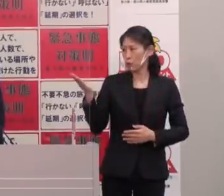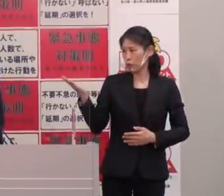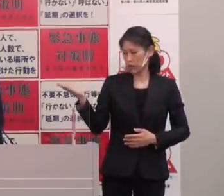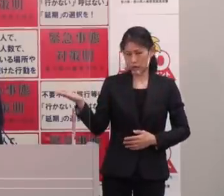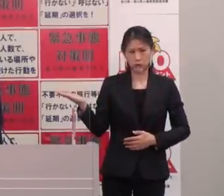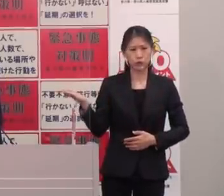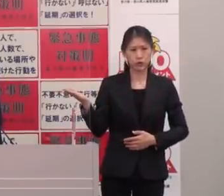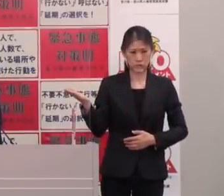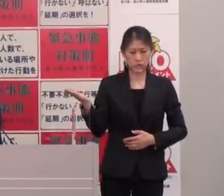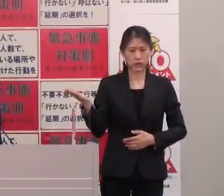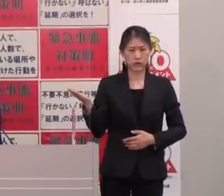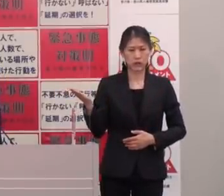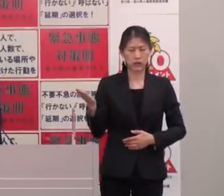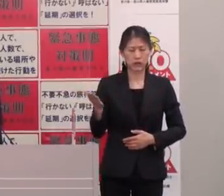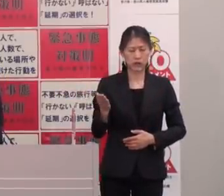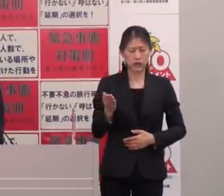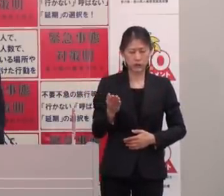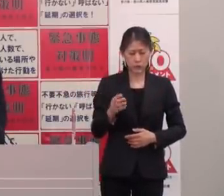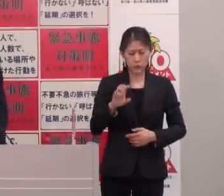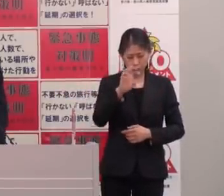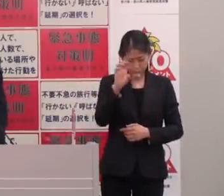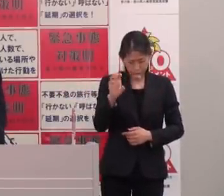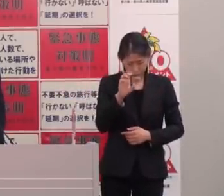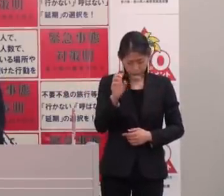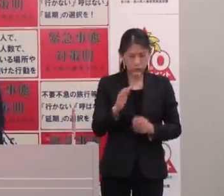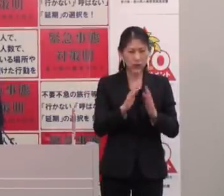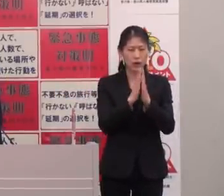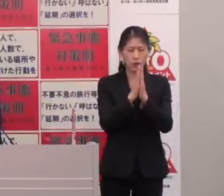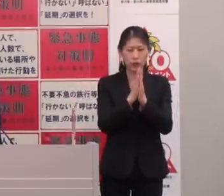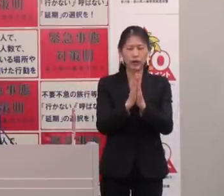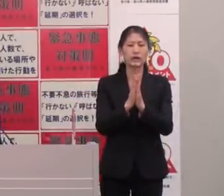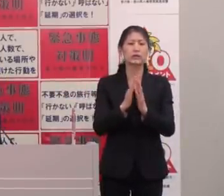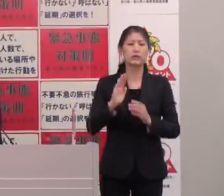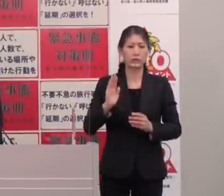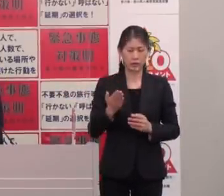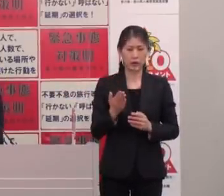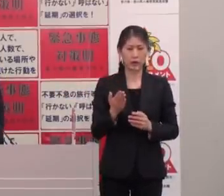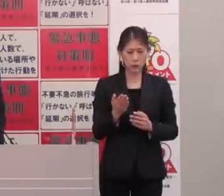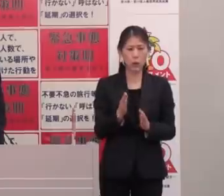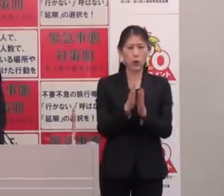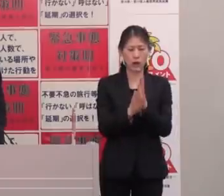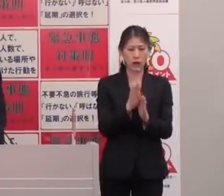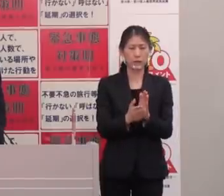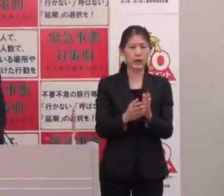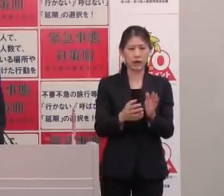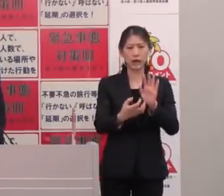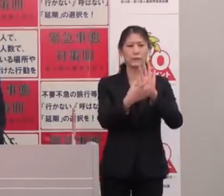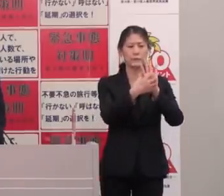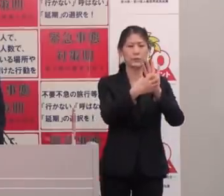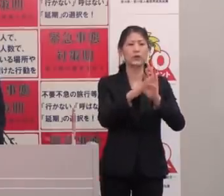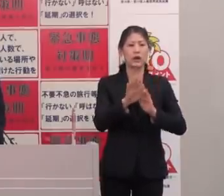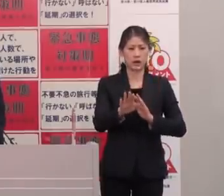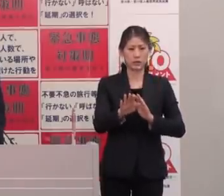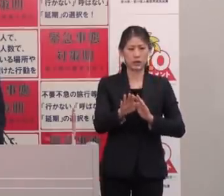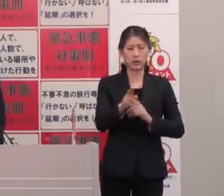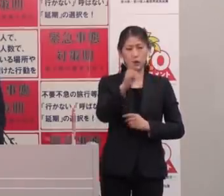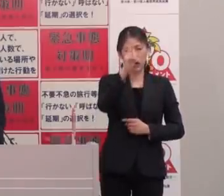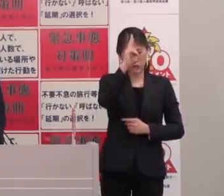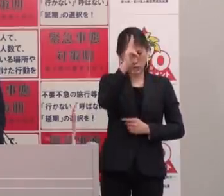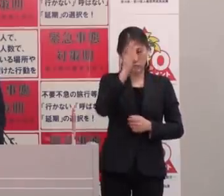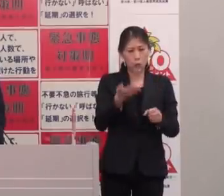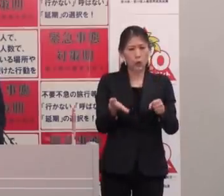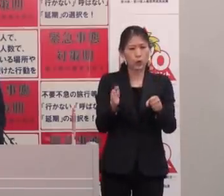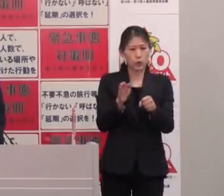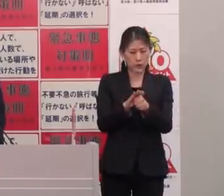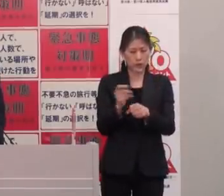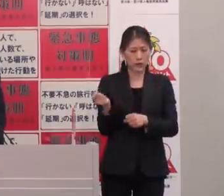て再三再四となりますが、強くお願いしたいことを記載しております。日中も含めた不要不急の